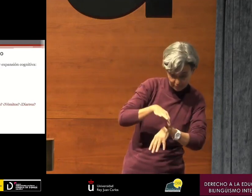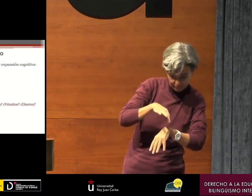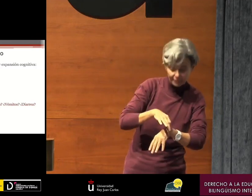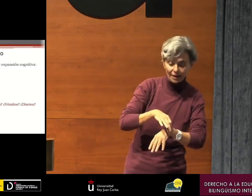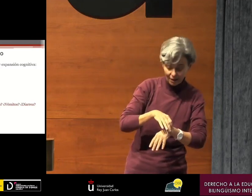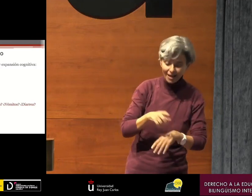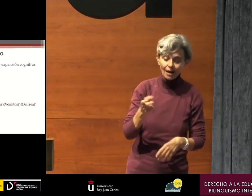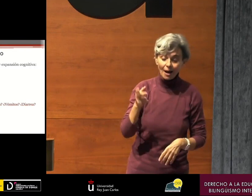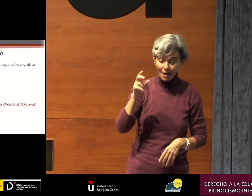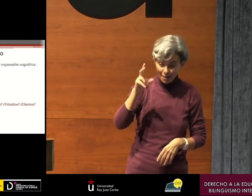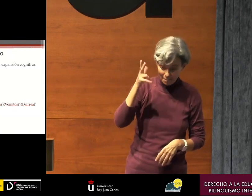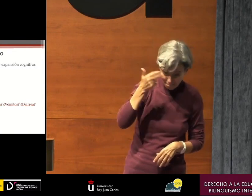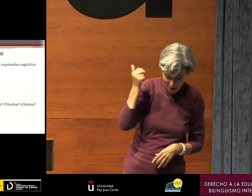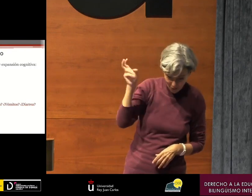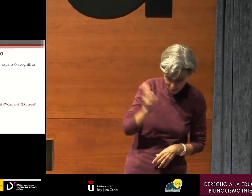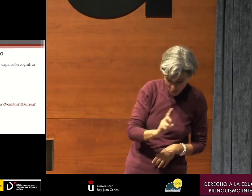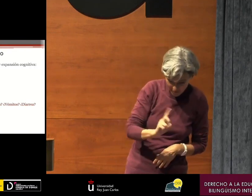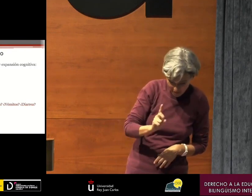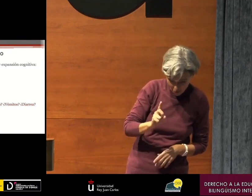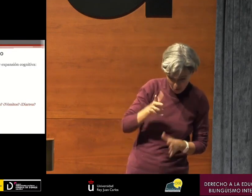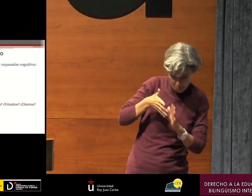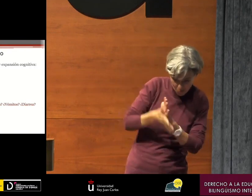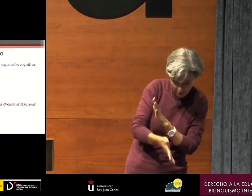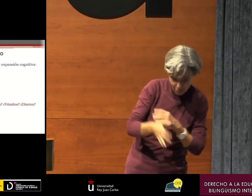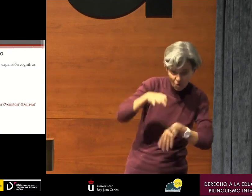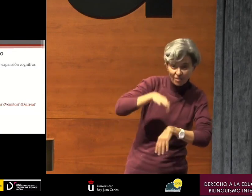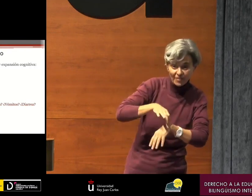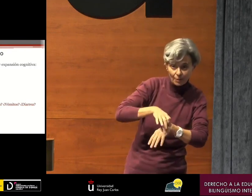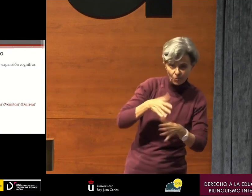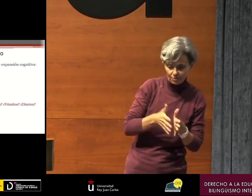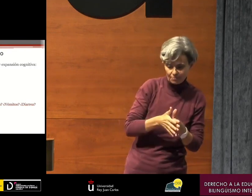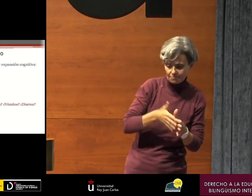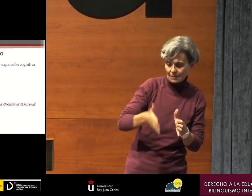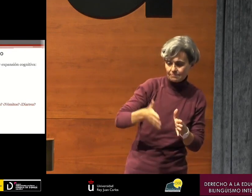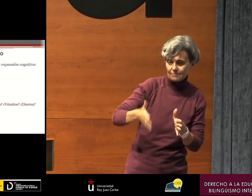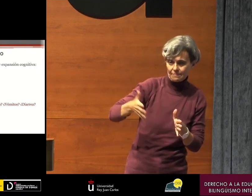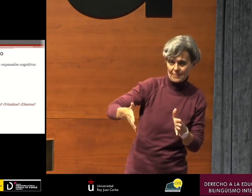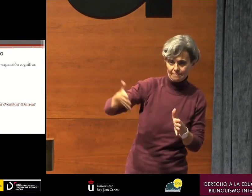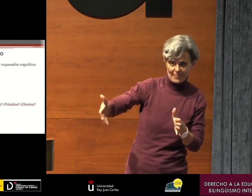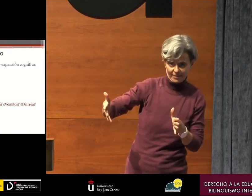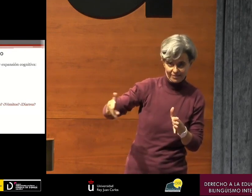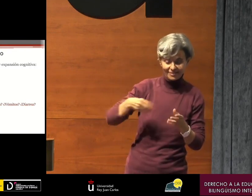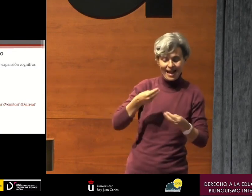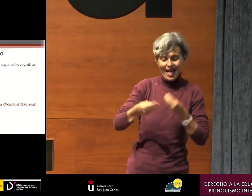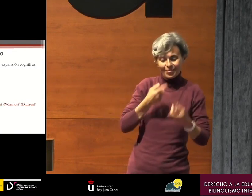que Pau está enfermo y por eso no ha venido.